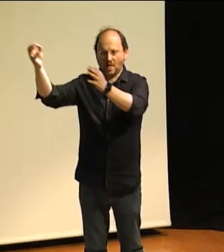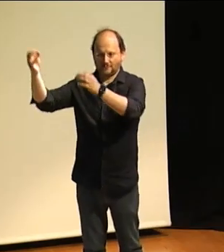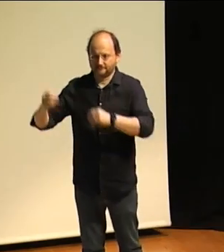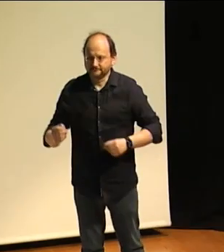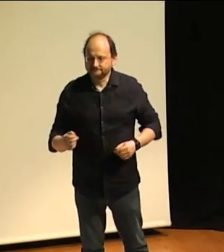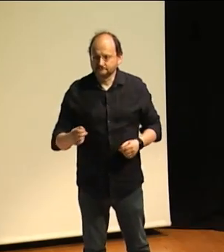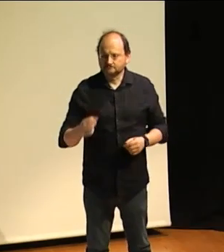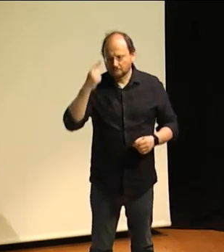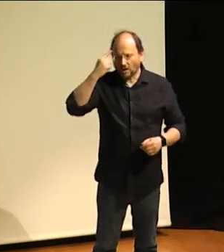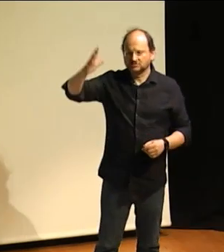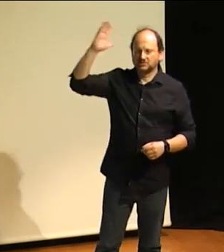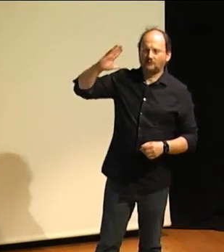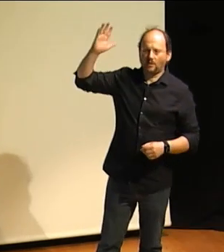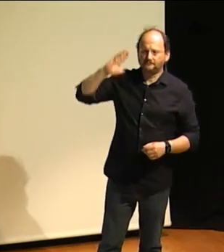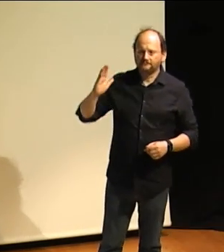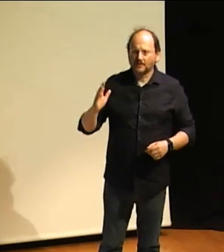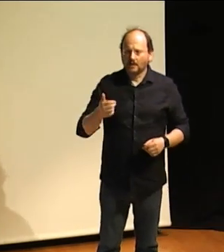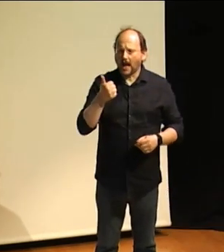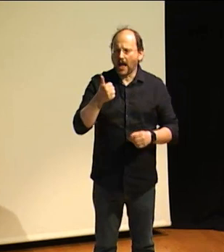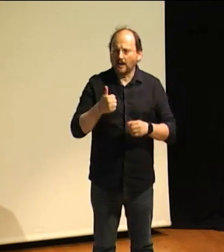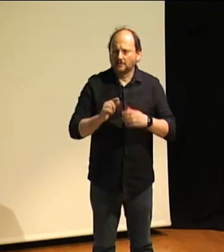vert, mais qui a changé de mouvement.